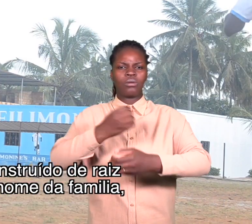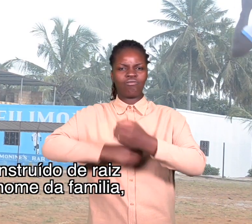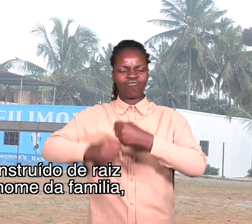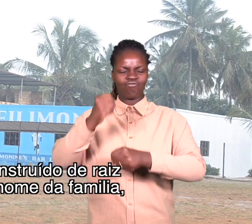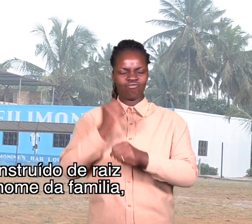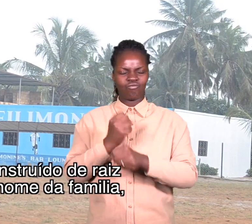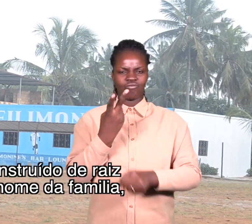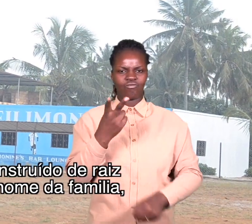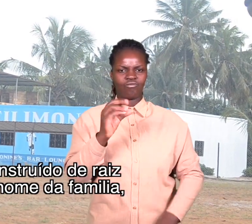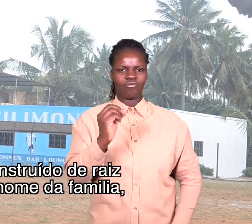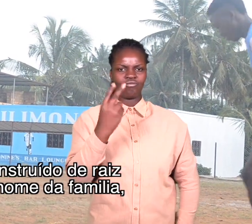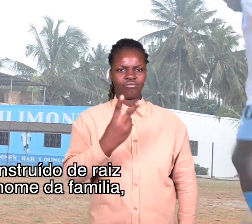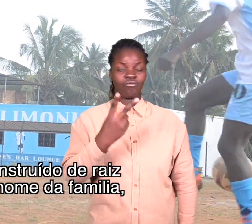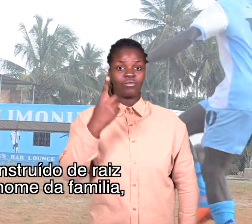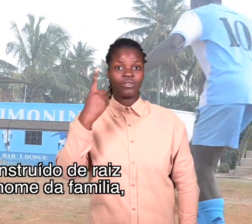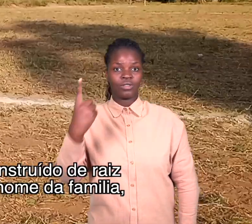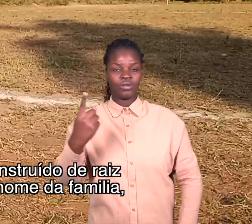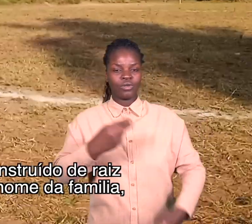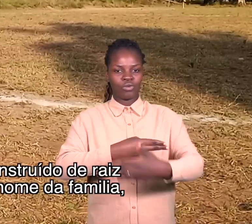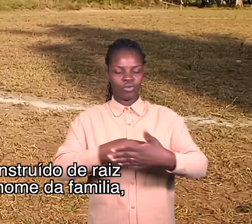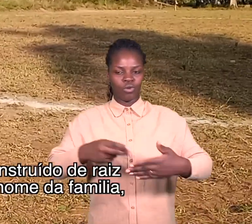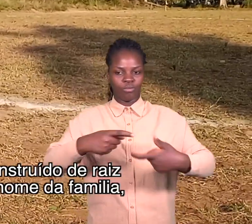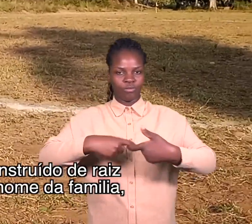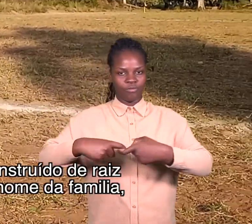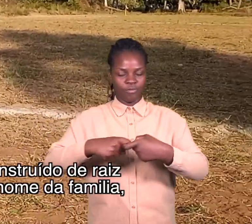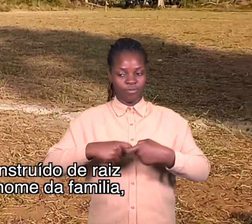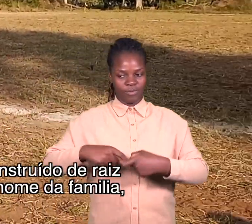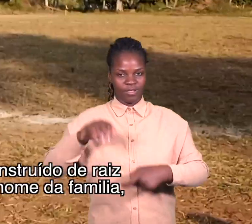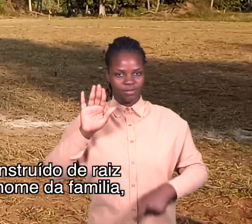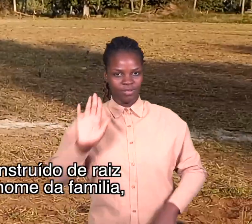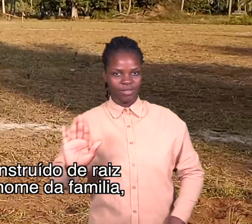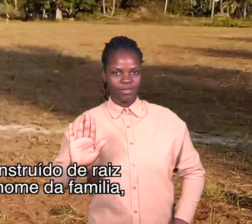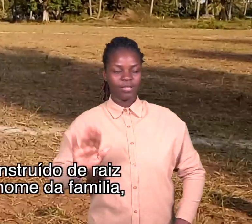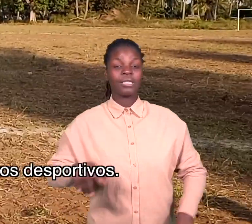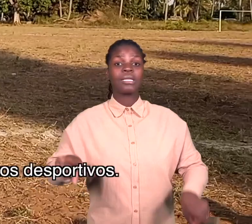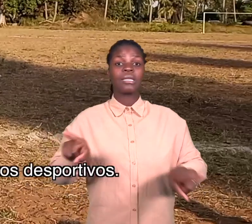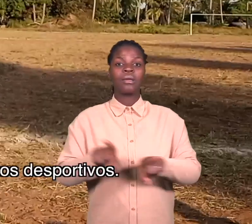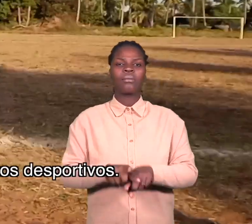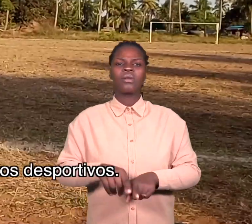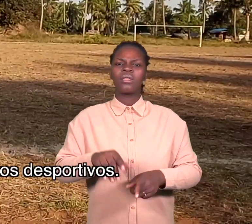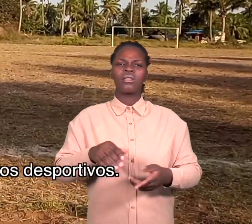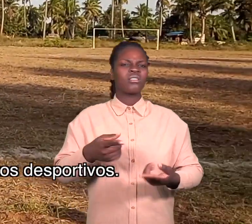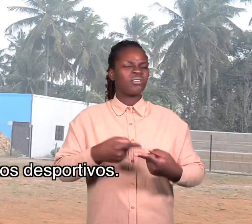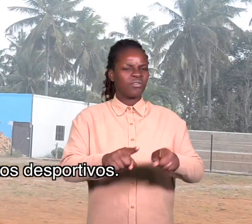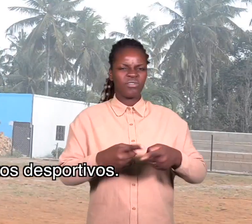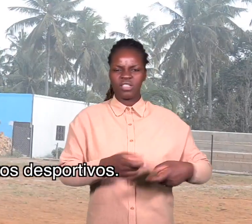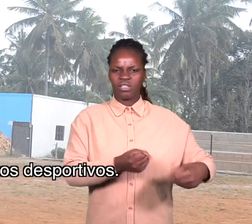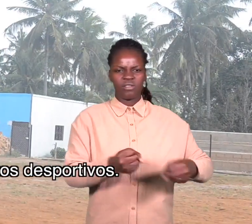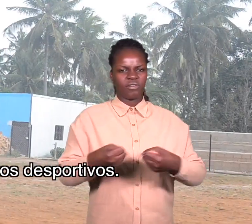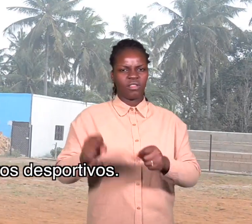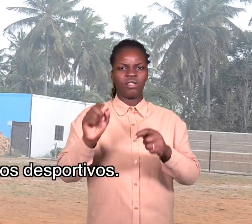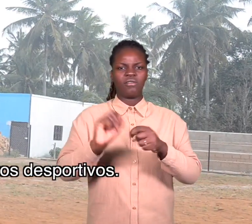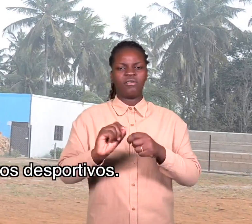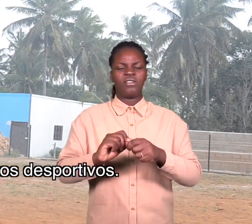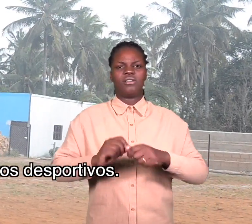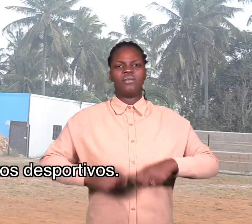O estádio Filimone, construído de raiz em 2021 e batizado com o nome da família, também acolhe outros